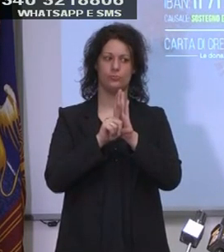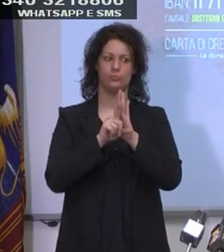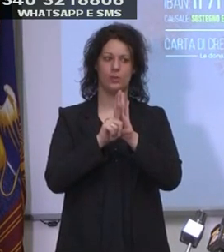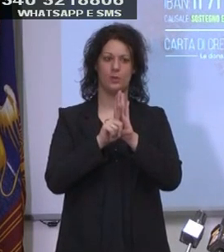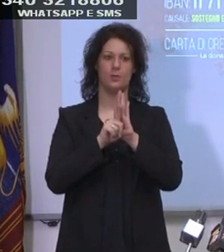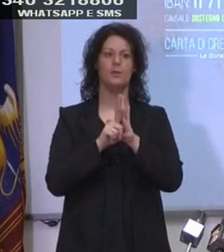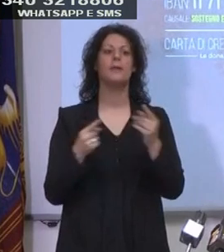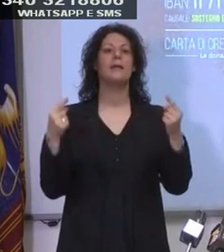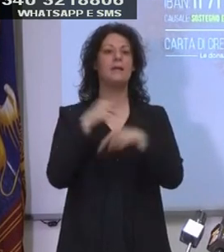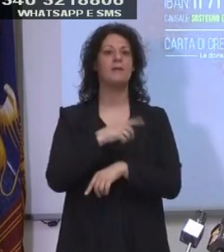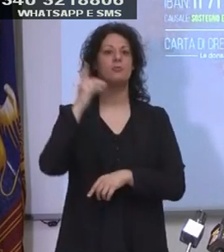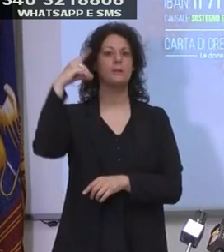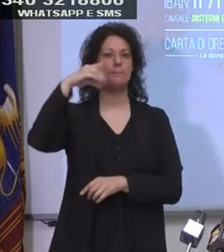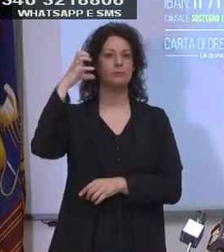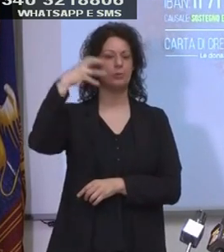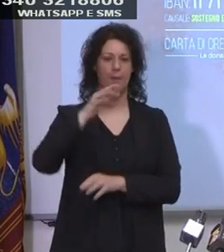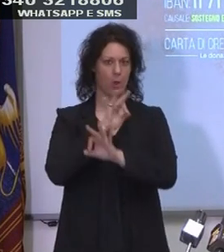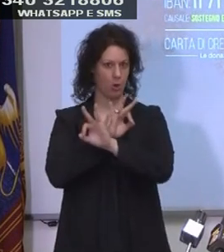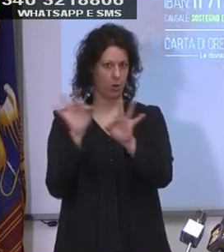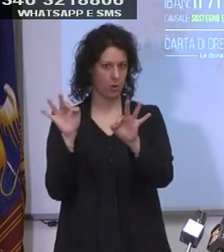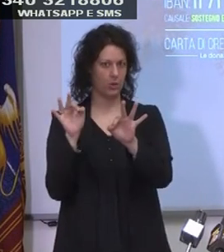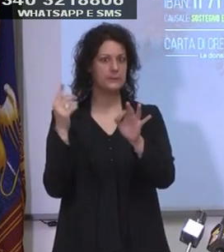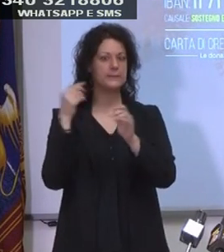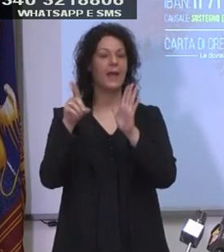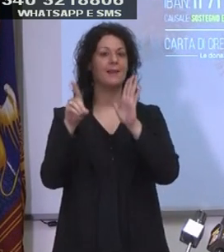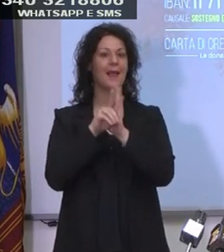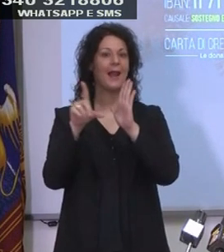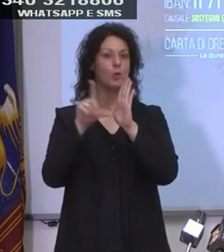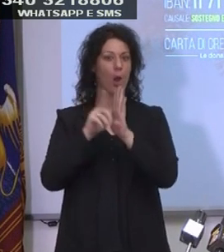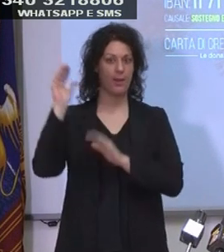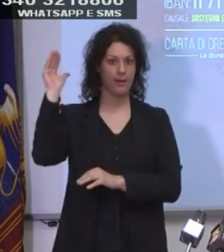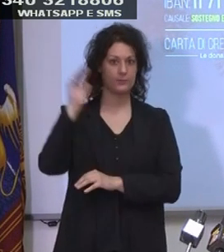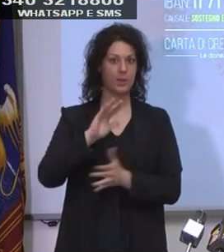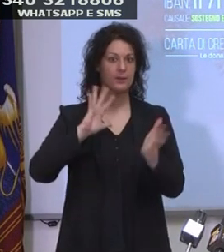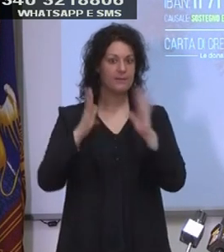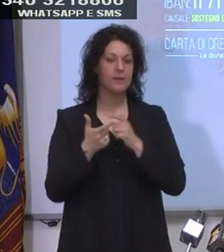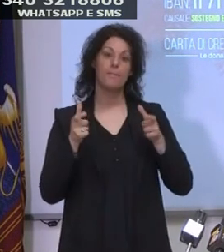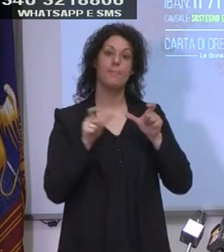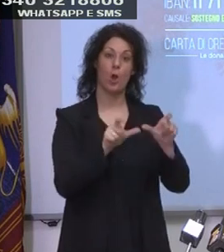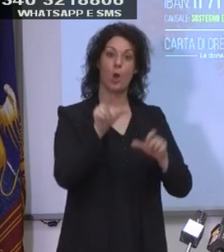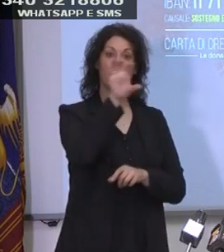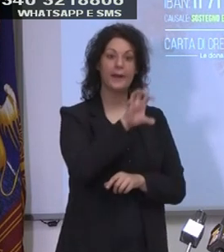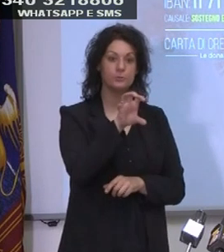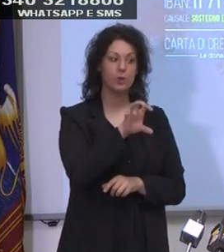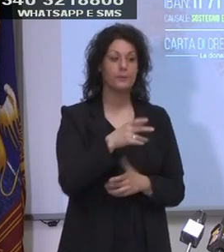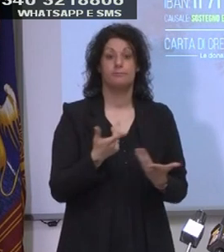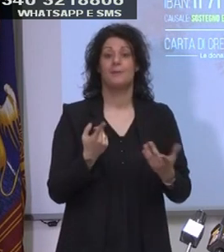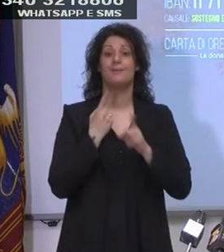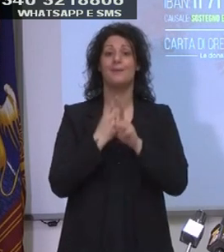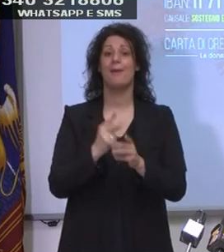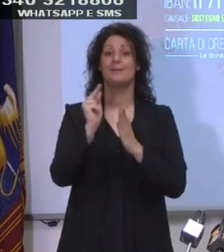questo non lo so, stringe la possibilità della regione di interpretare le norme? No, dipende da cosa c'è scritto.